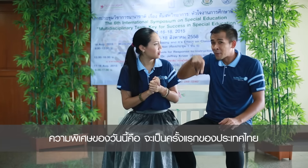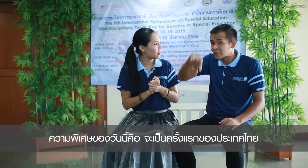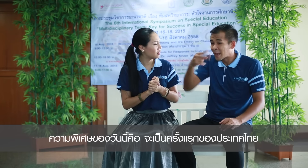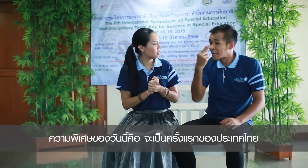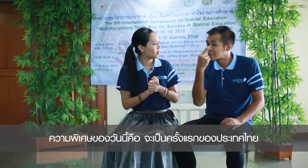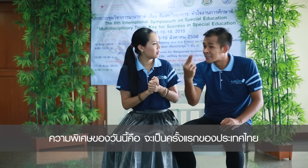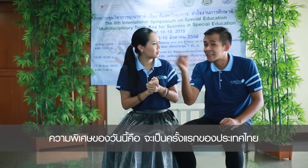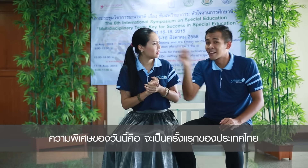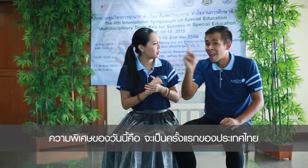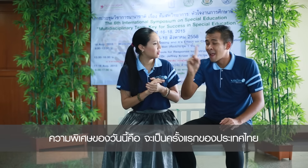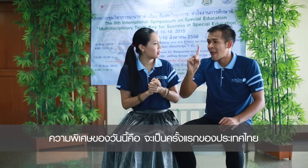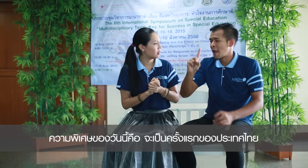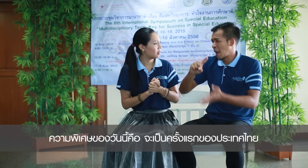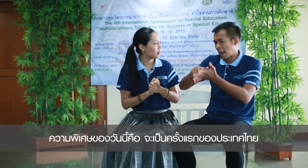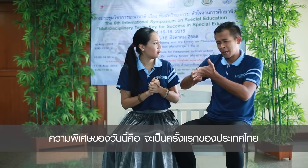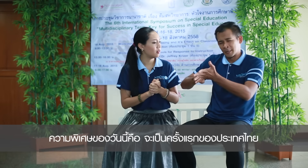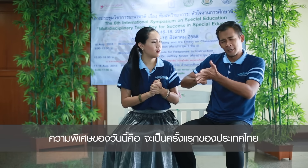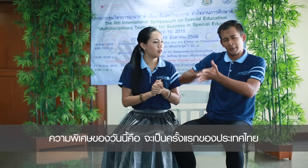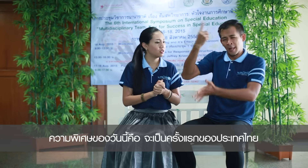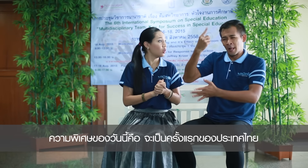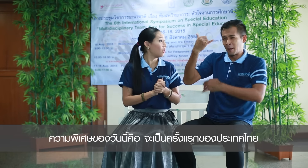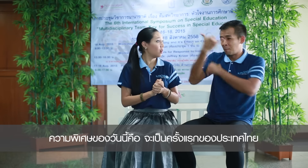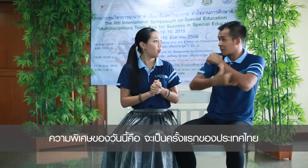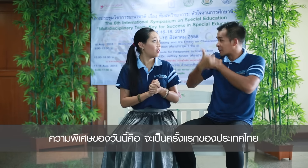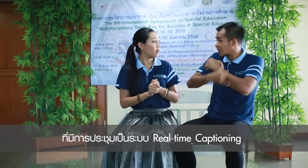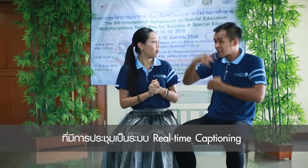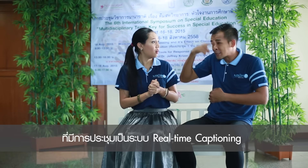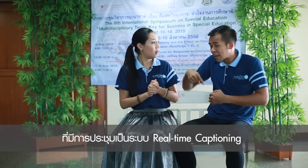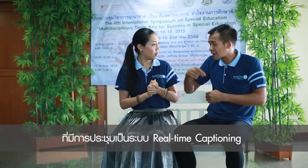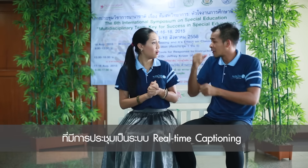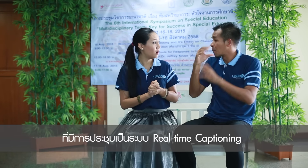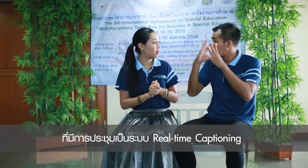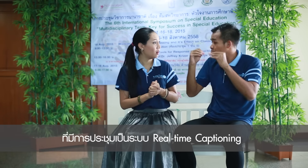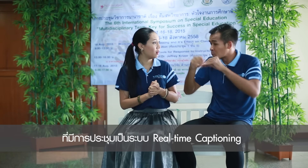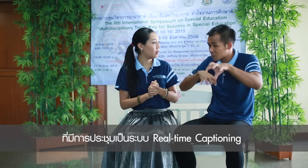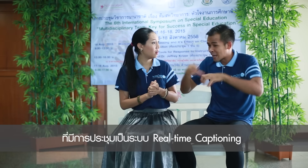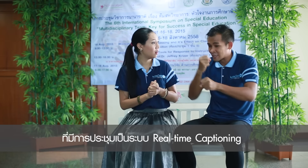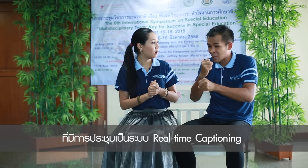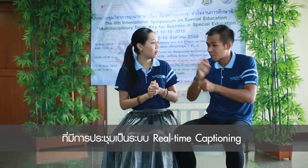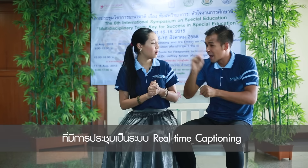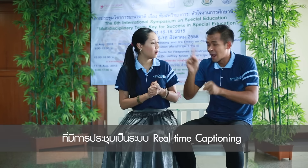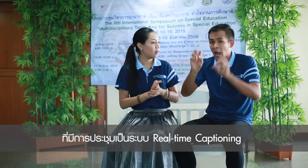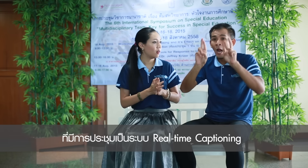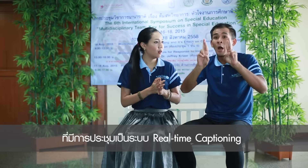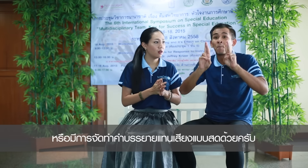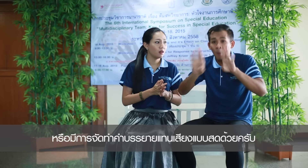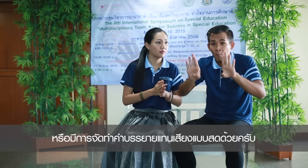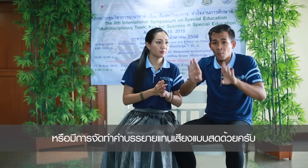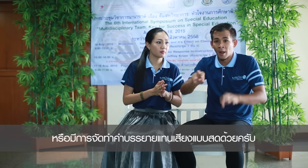ความพิเศษของวันนี้คือจะเป็นครั้งแรกของประเทศไทยที่มีการประชุมเป็นระบบ Real Time Captioning หรือมีการจัด